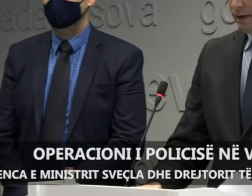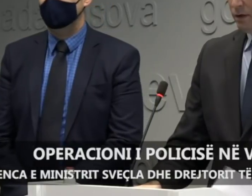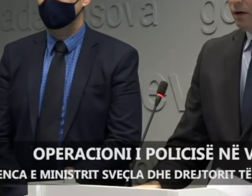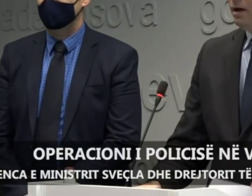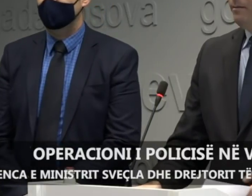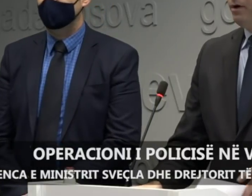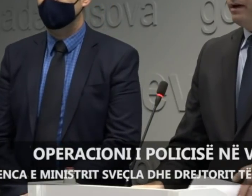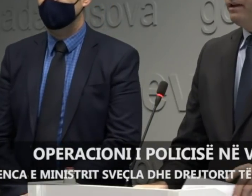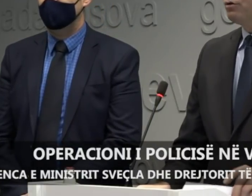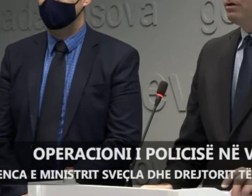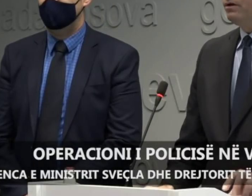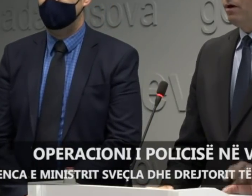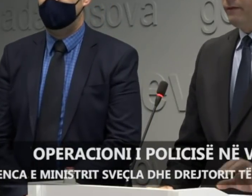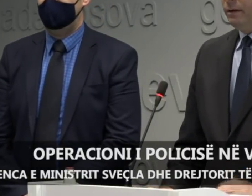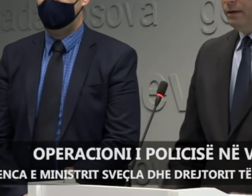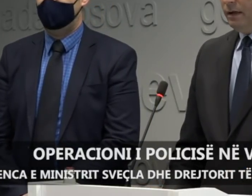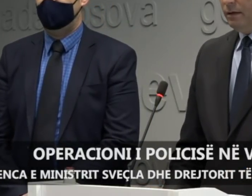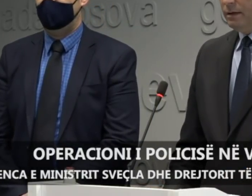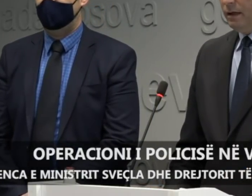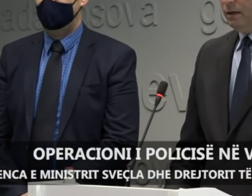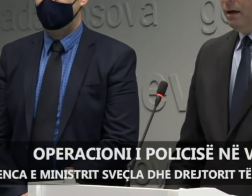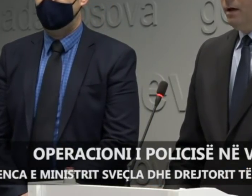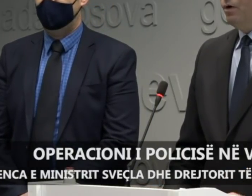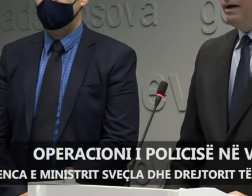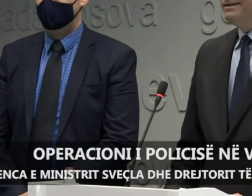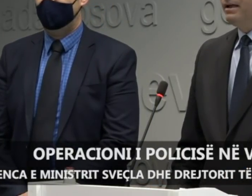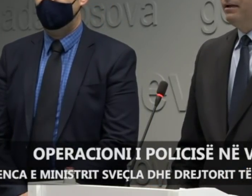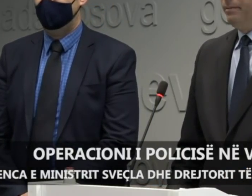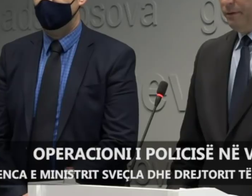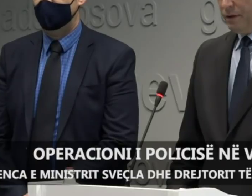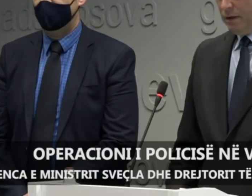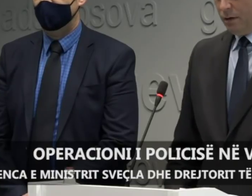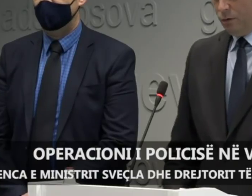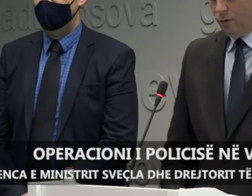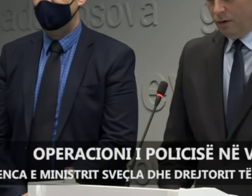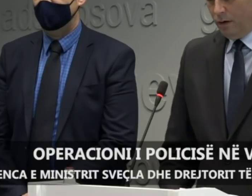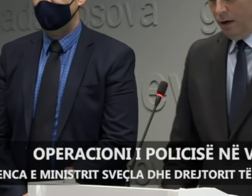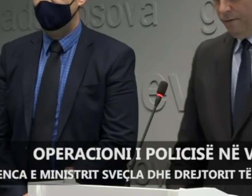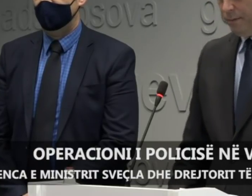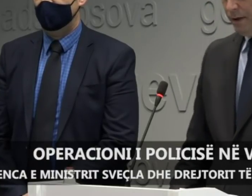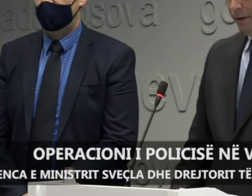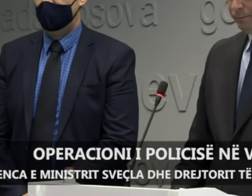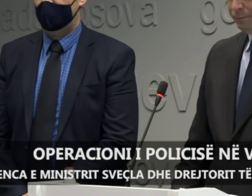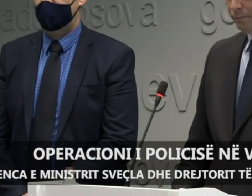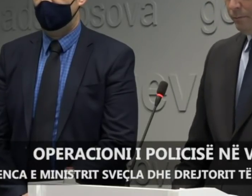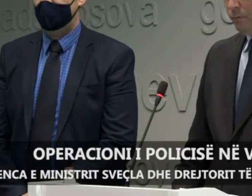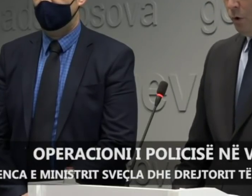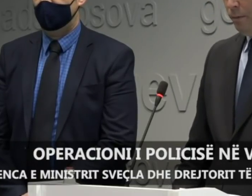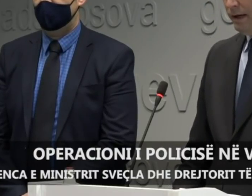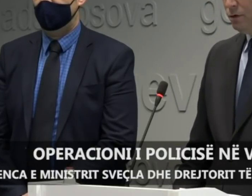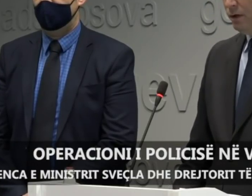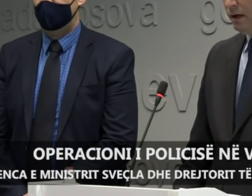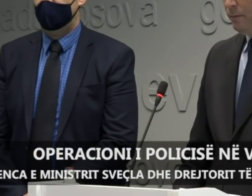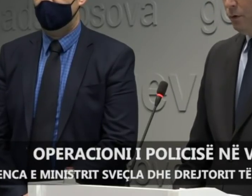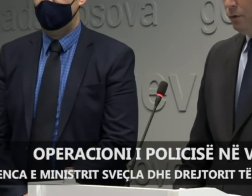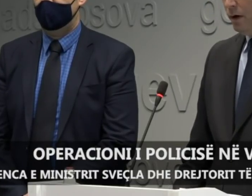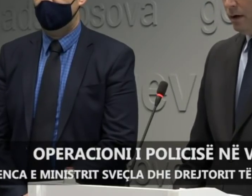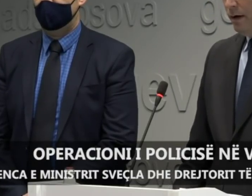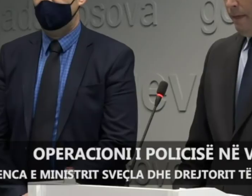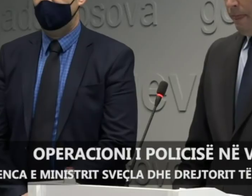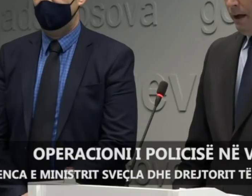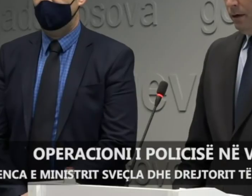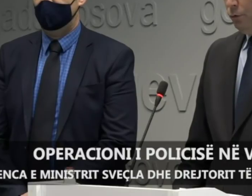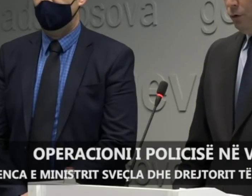në operacion, por edhe qytetarëve të tjerë të cilët nuk kanë qenë të përfshirë në këto veprime. Operacioni ka